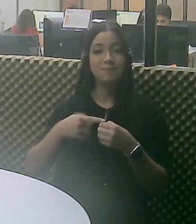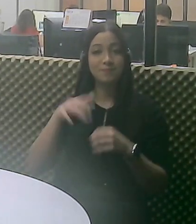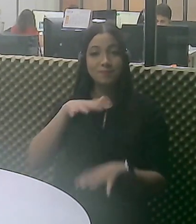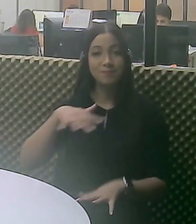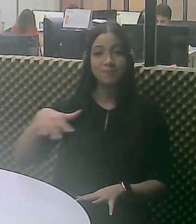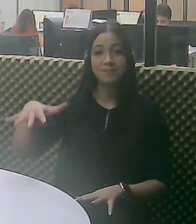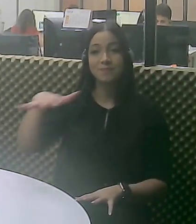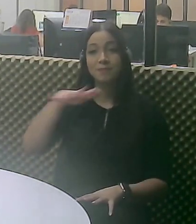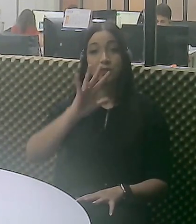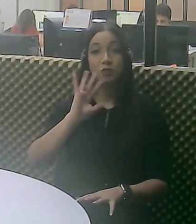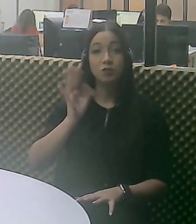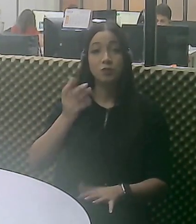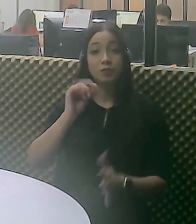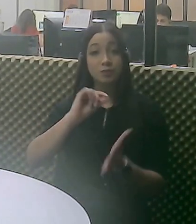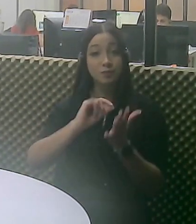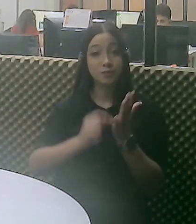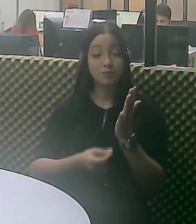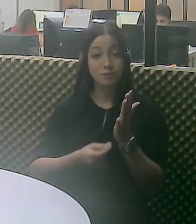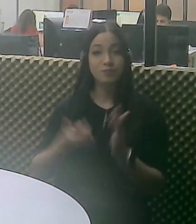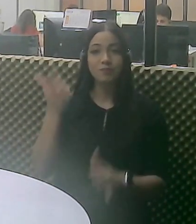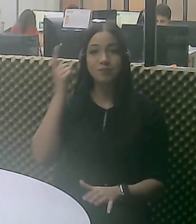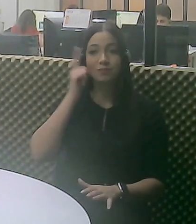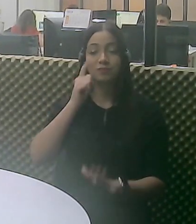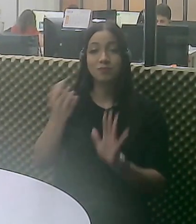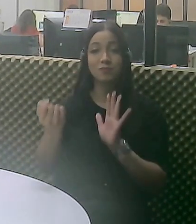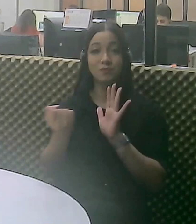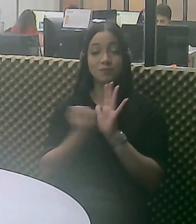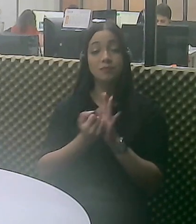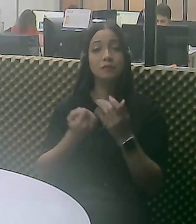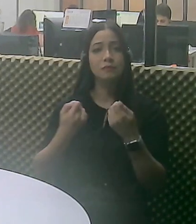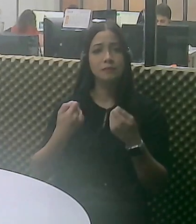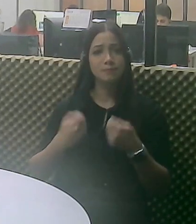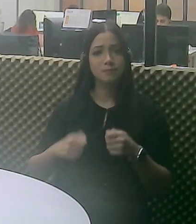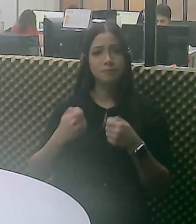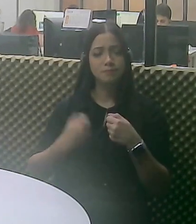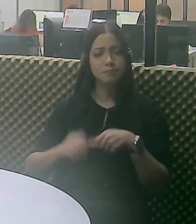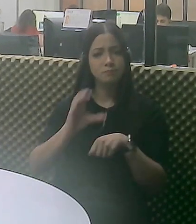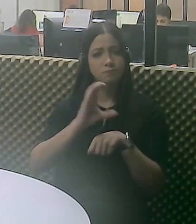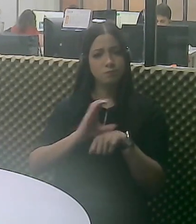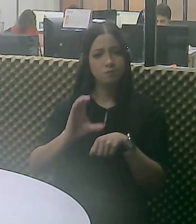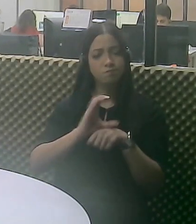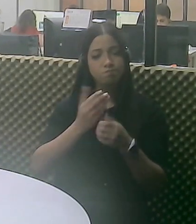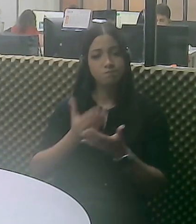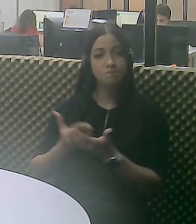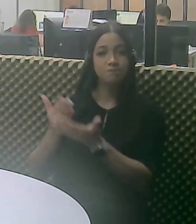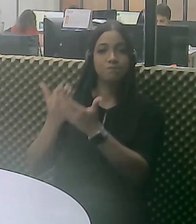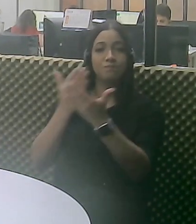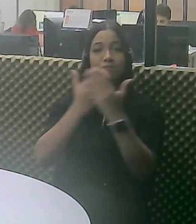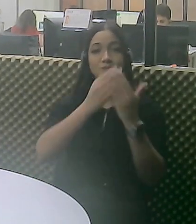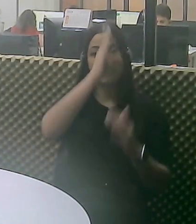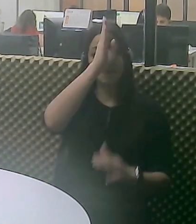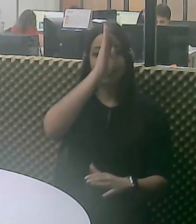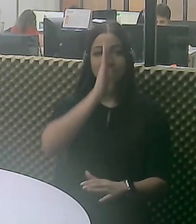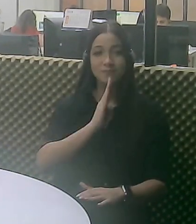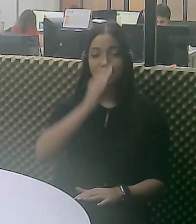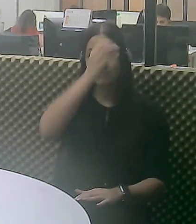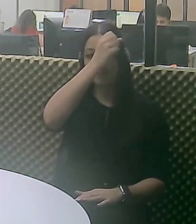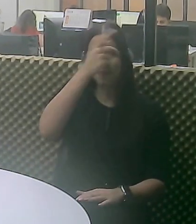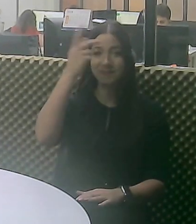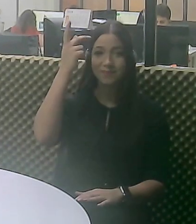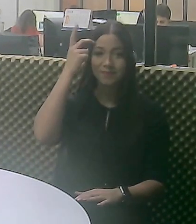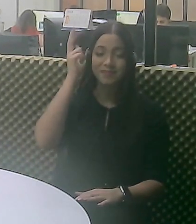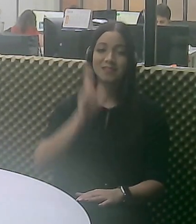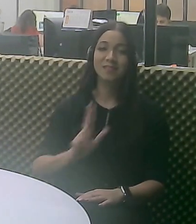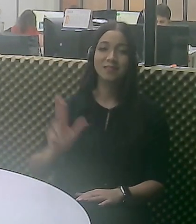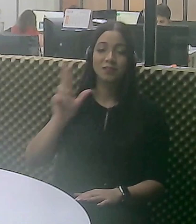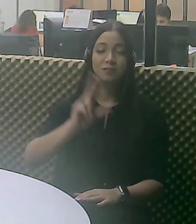já estão cadastrados. Para obter o selo, é preciso passar por uma capacitação, que é oferecida gratuitamente pela